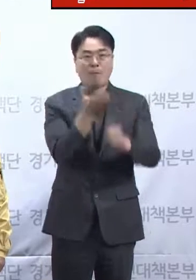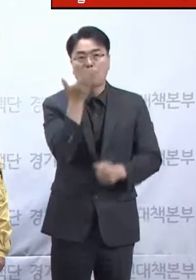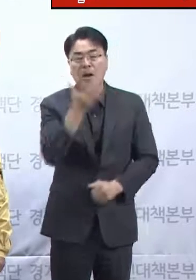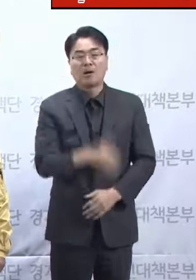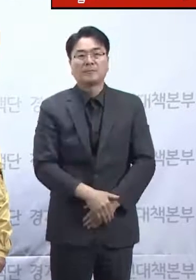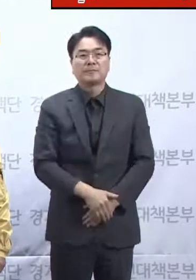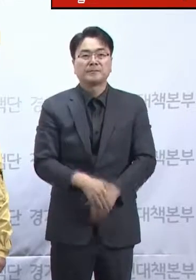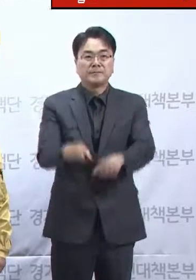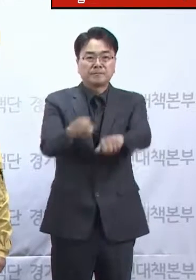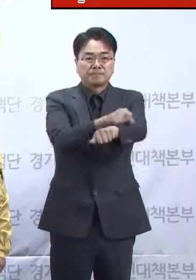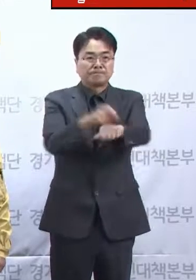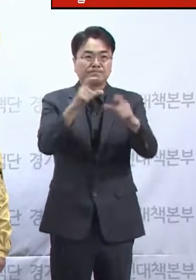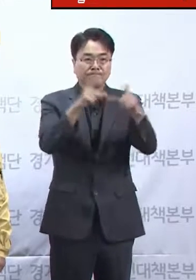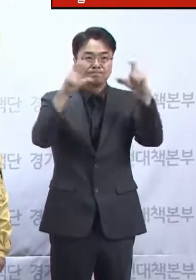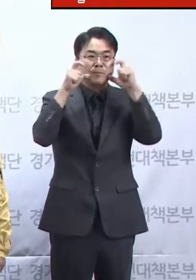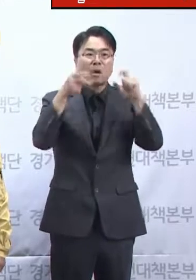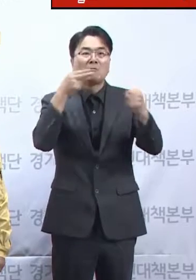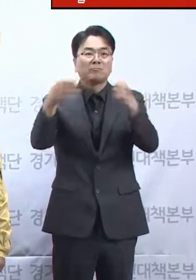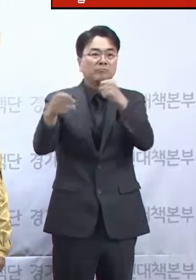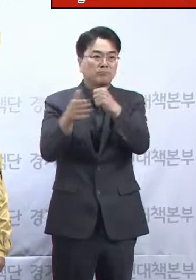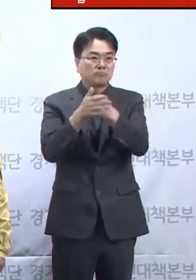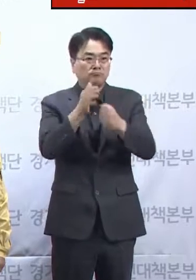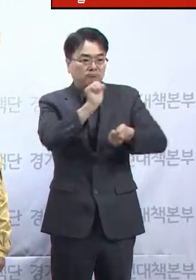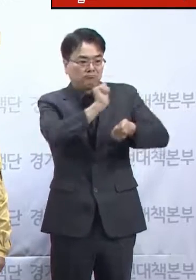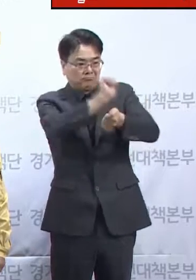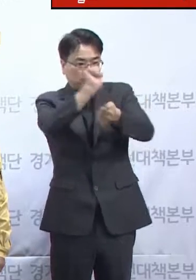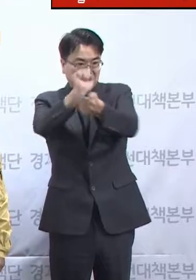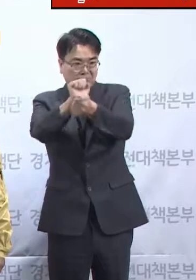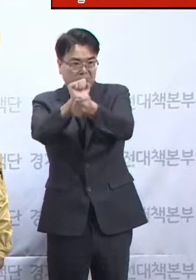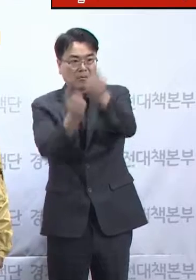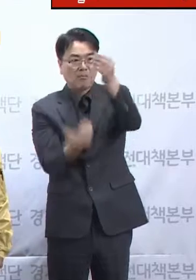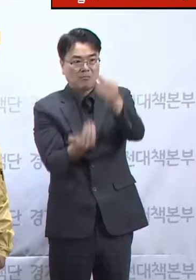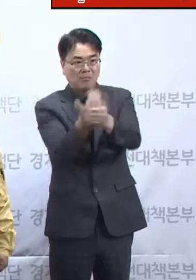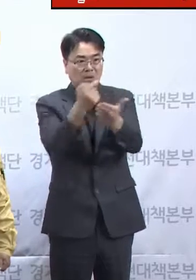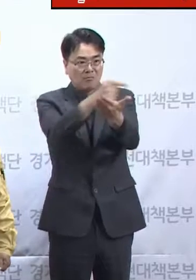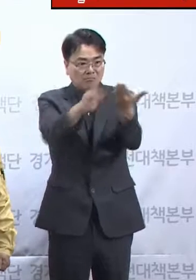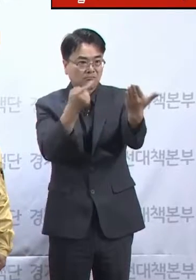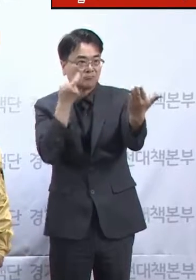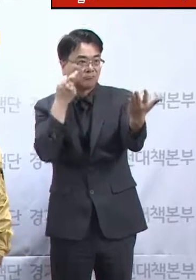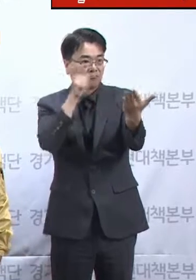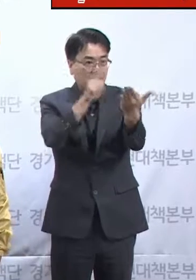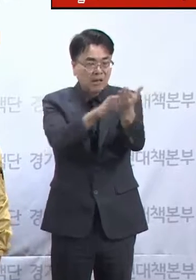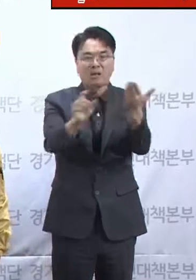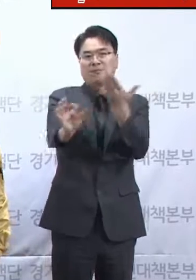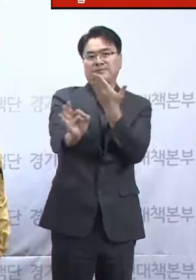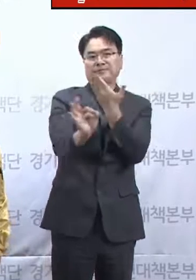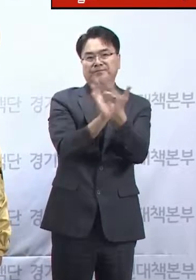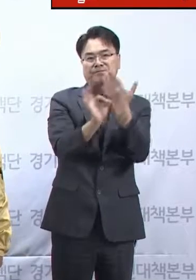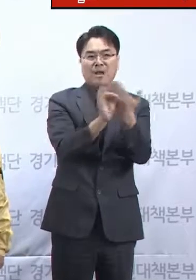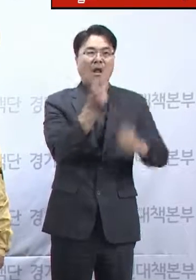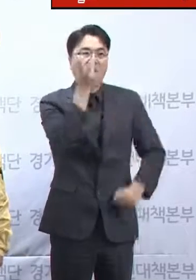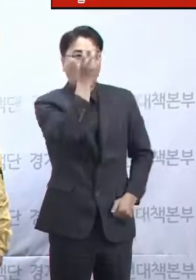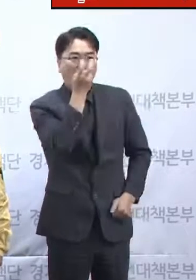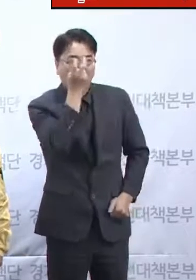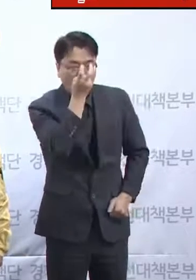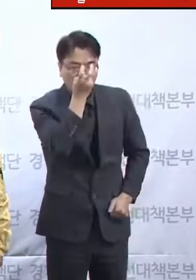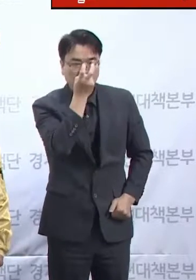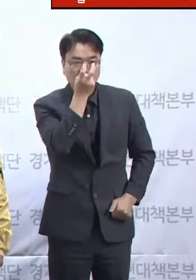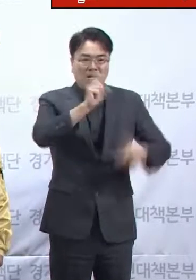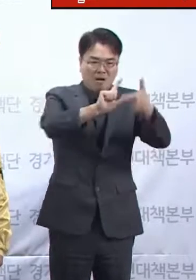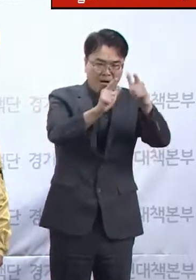그리고 특히 마스크 미착용으로 인해서 감염 확산 등의 피해가 발생되는 경우에는 검사, 조사